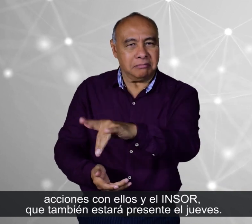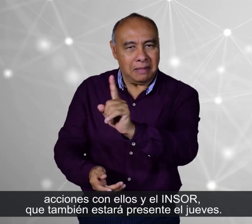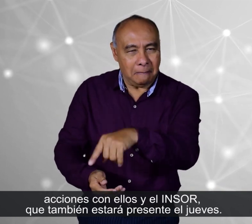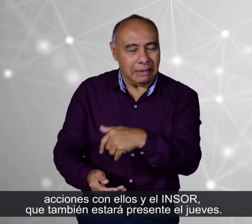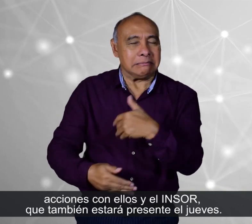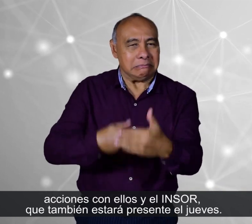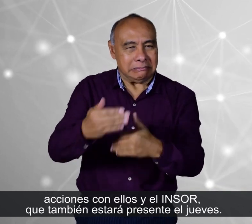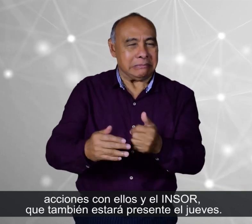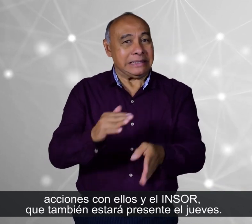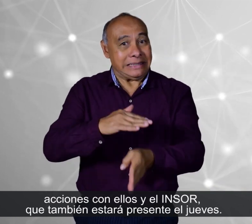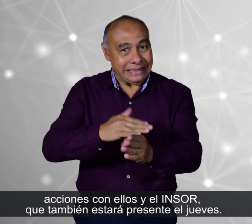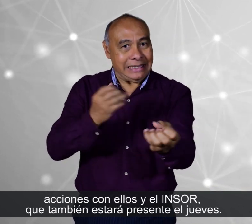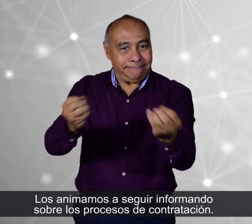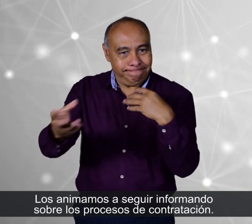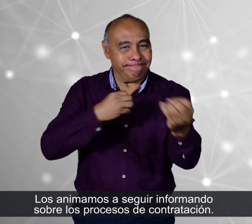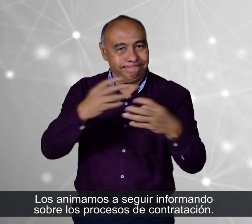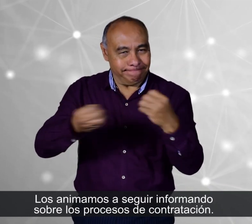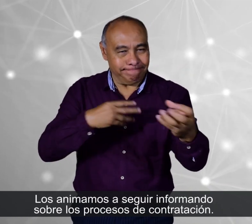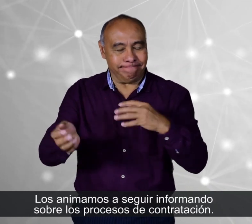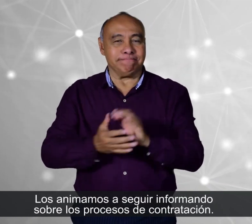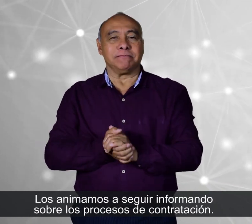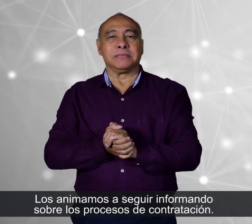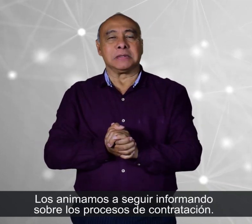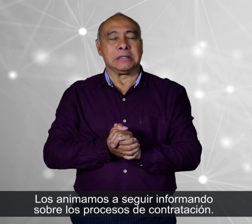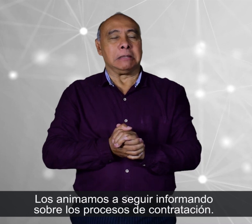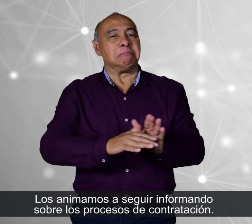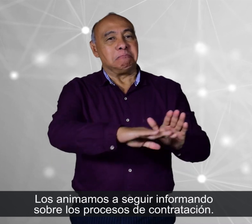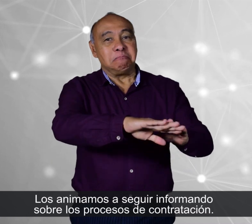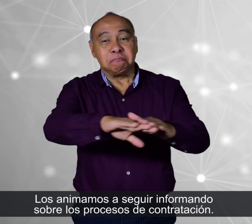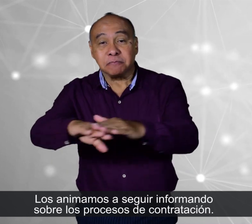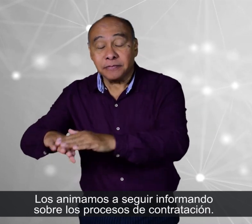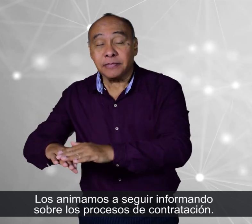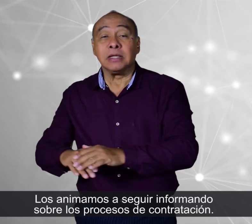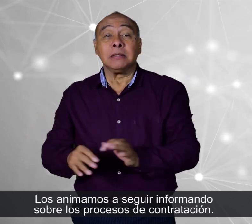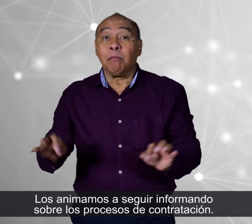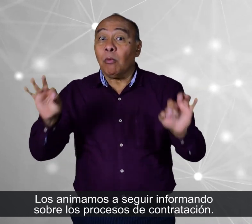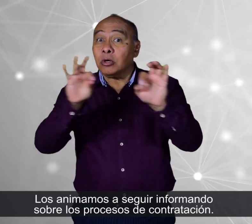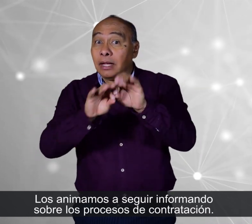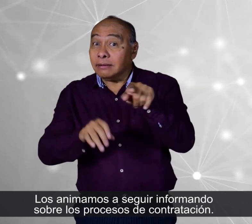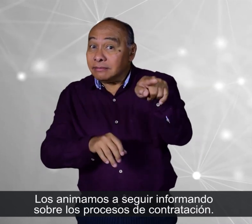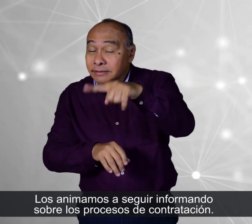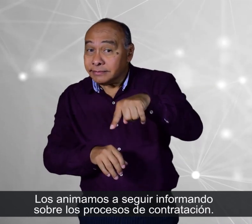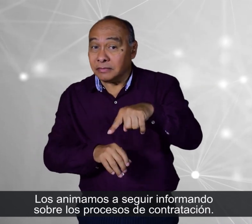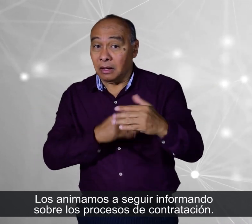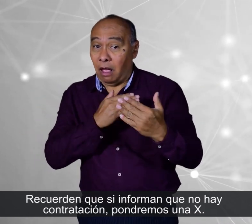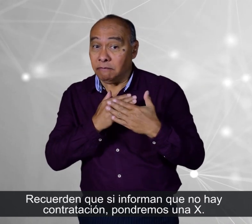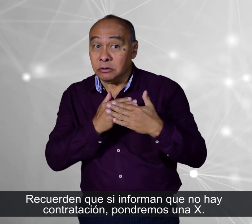el INSOR, que también estará presente el jueves. Los animamos a seguir informando sobre los procesos de contratación.